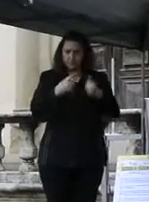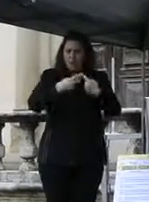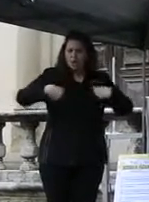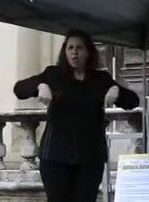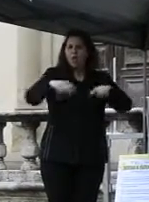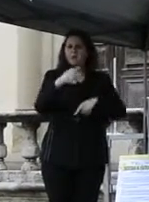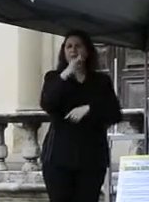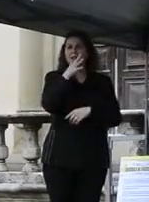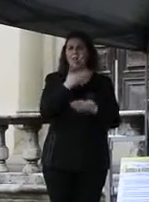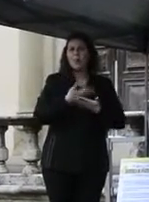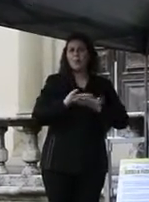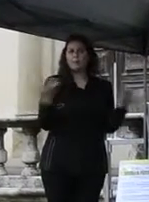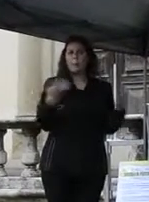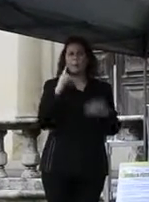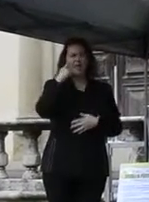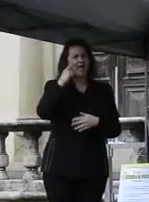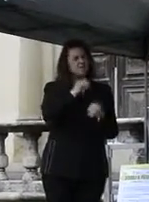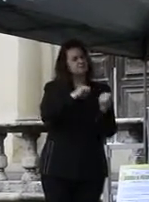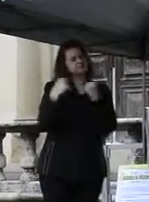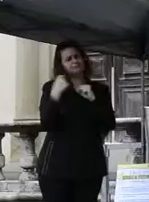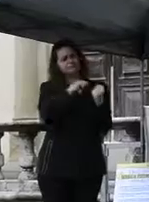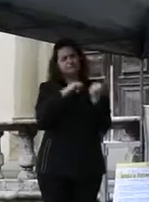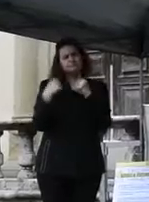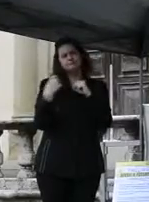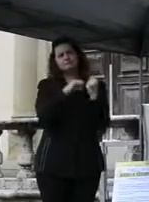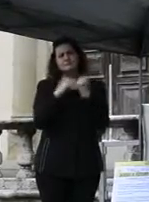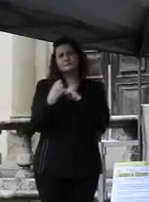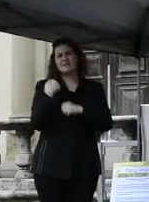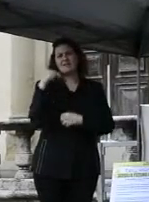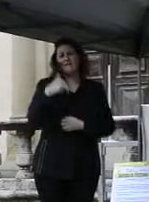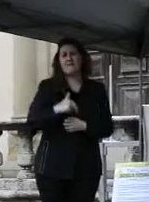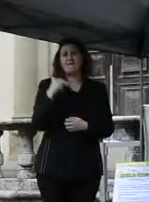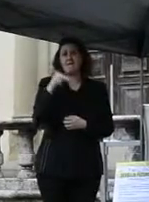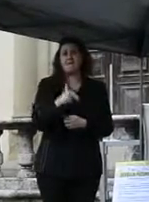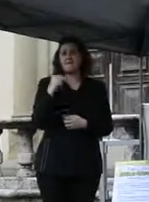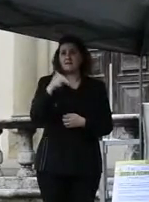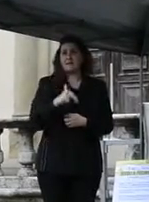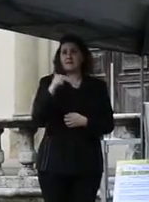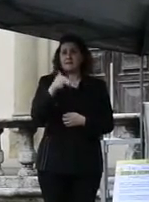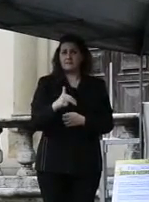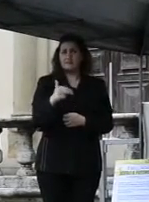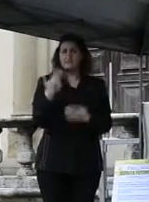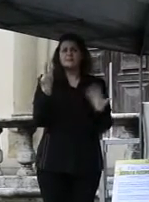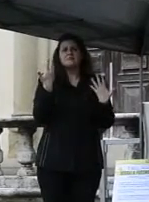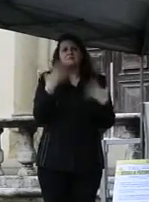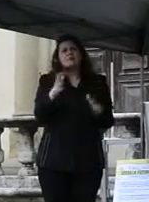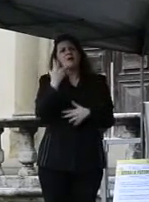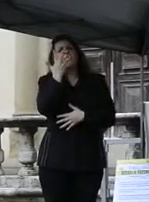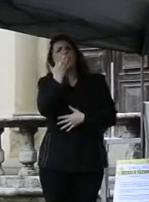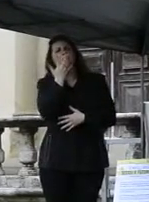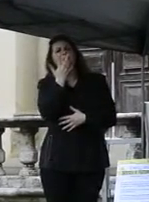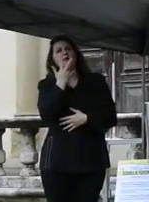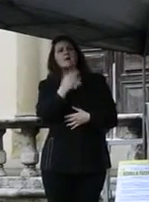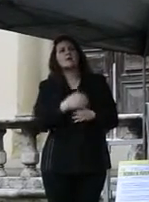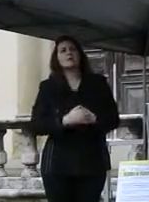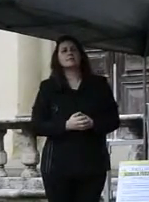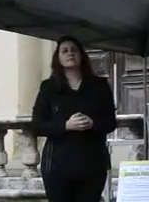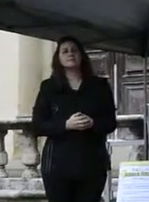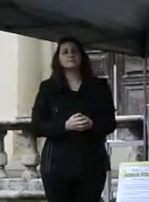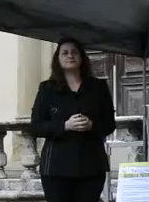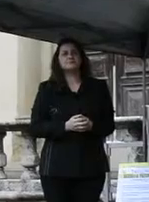Arezzo si batte da anni, lo sapete tutti, per contrastare